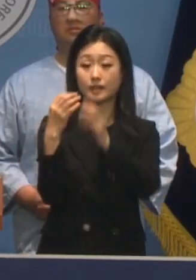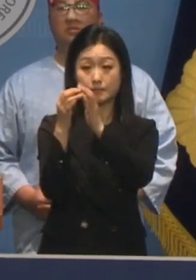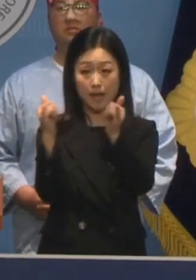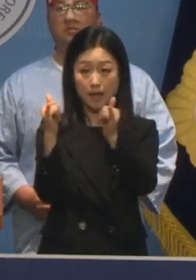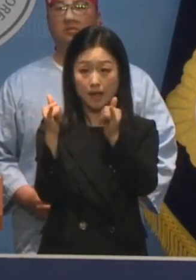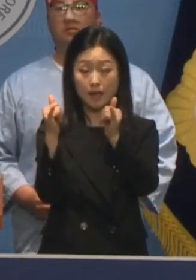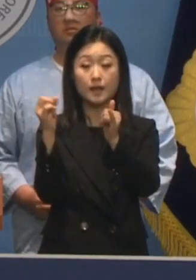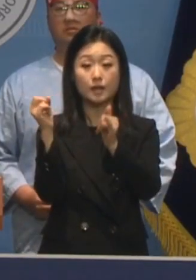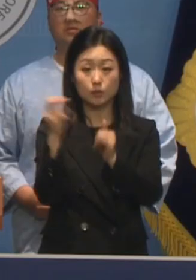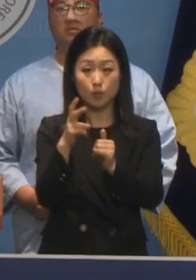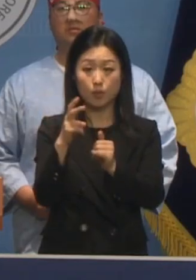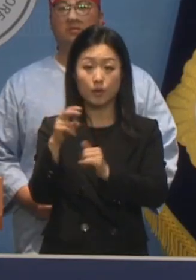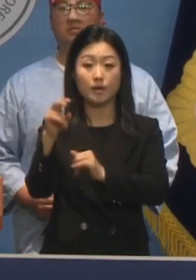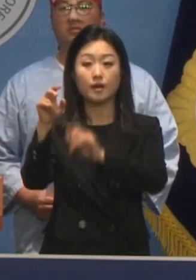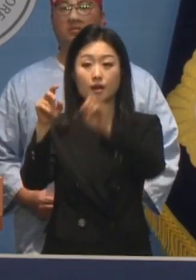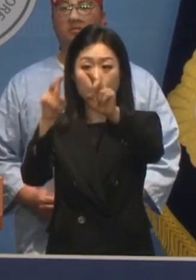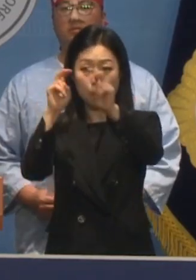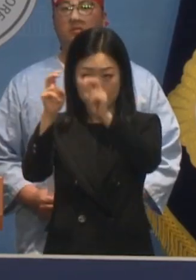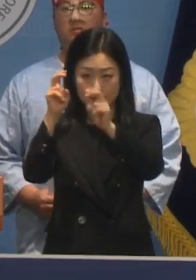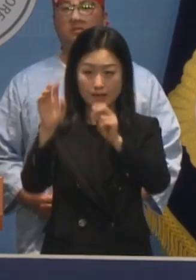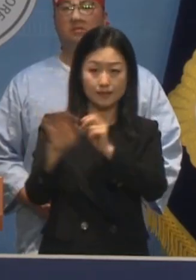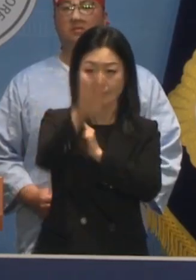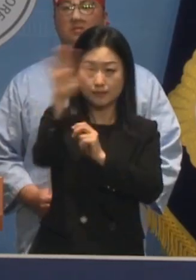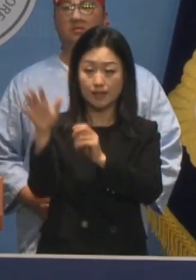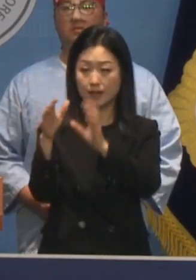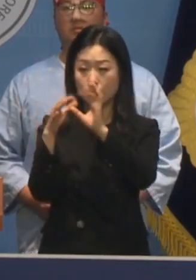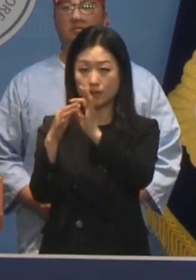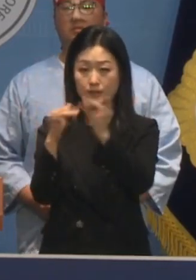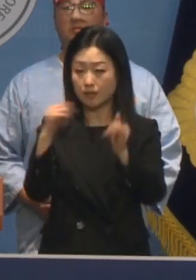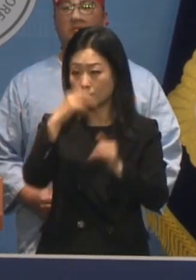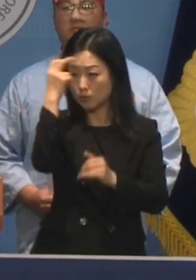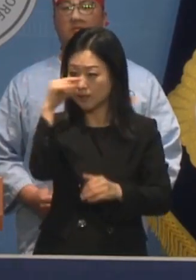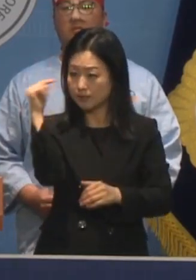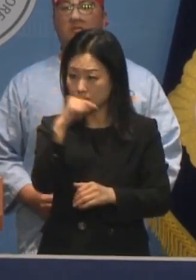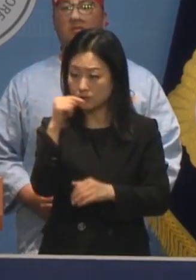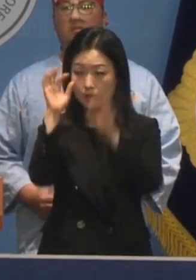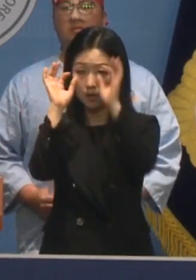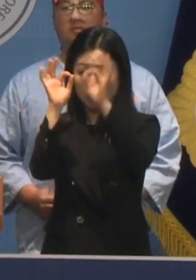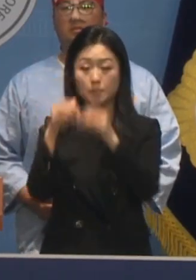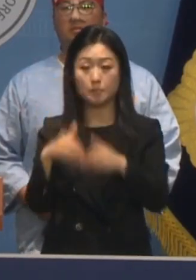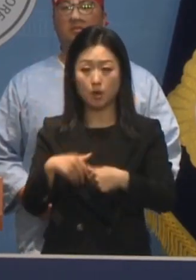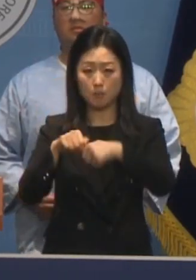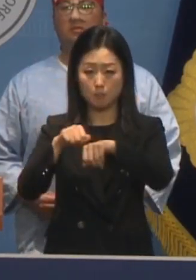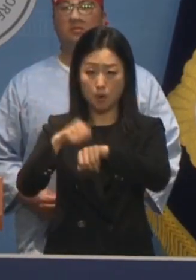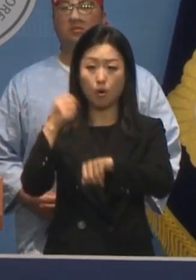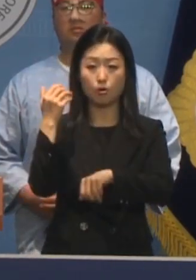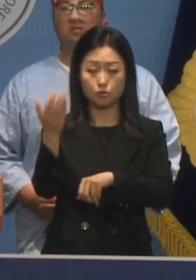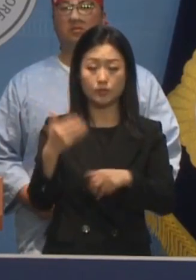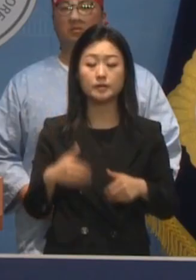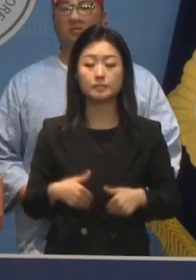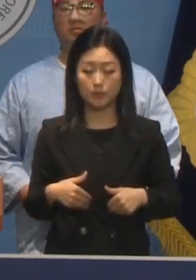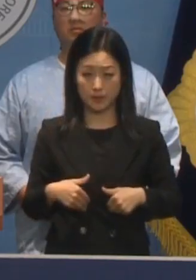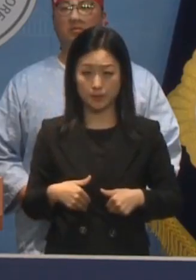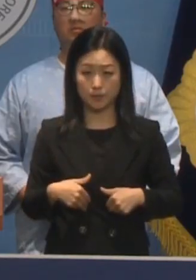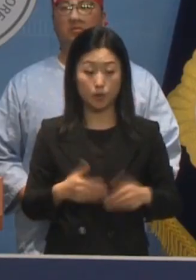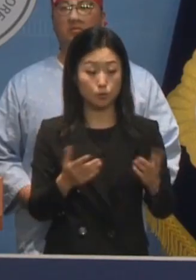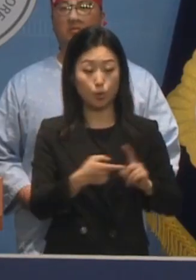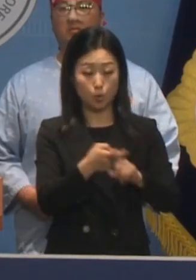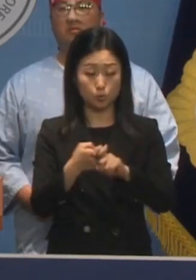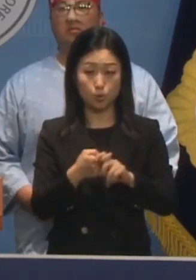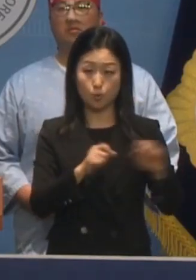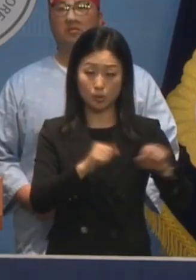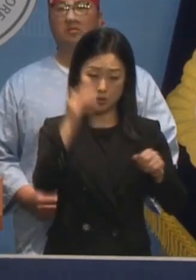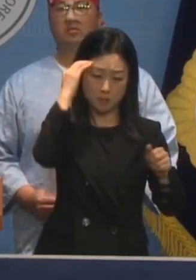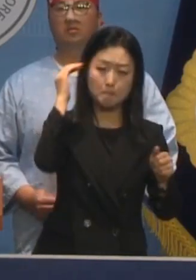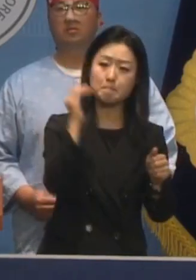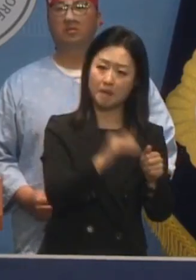그리고 경비를 책임지는 현대중공업 임원까지 철저히 조사해서 처벌을 해야 합니다. 정당한 노조활동을 방해할